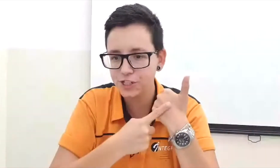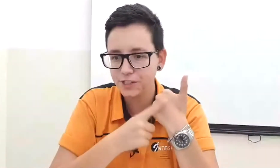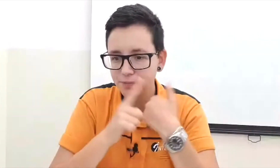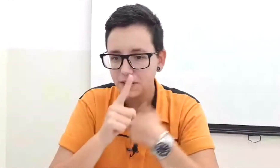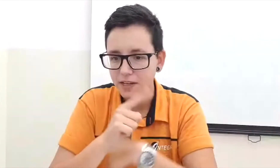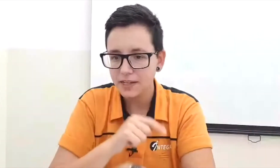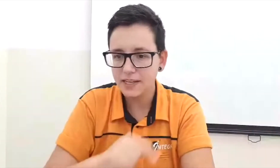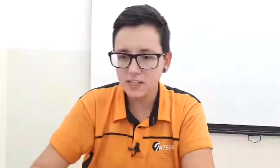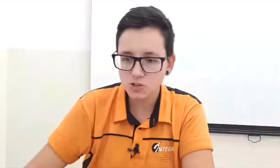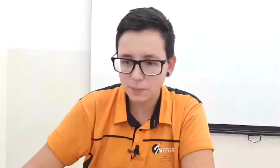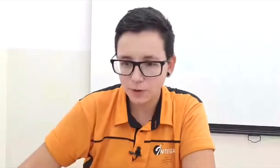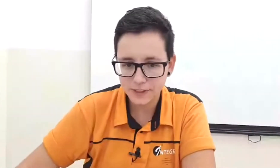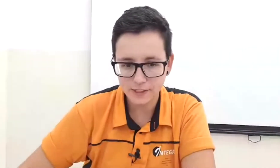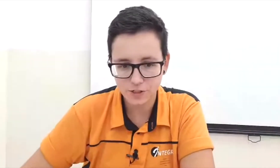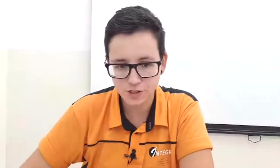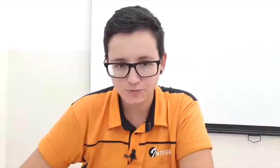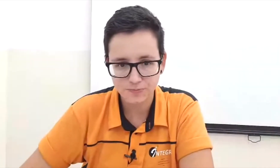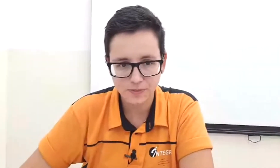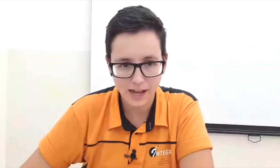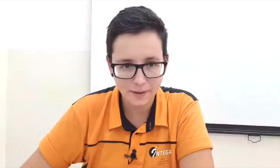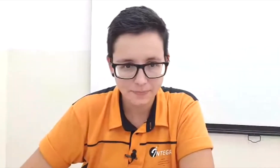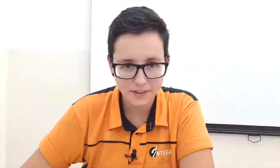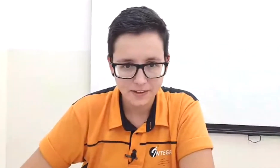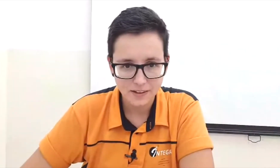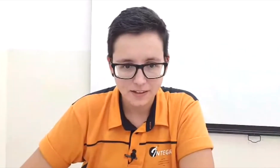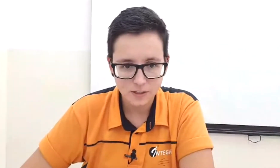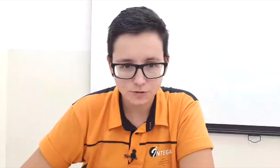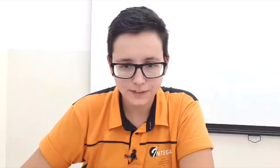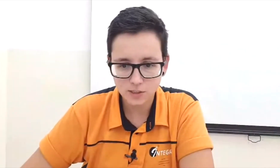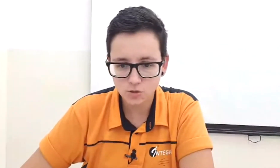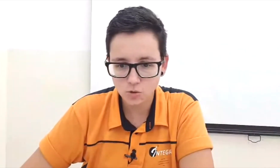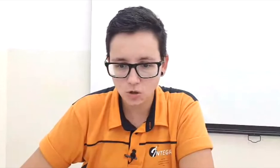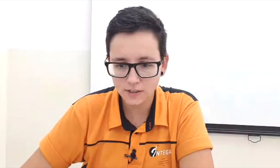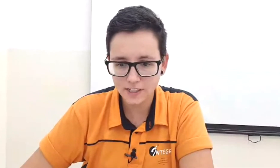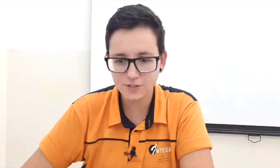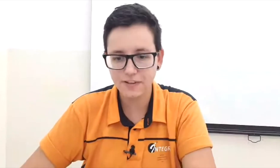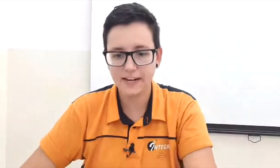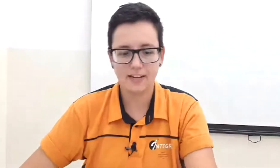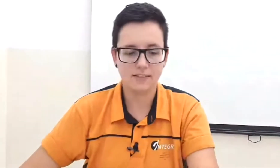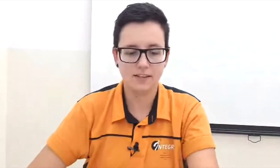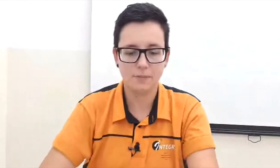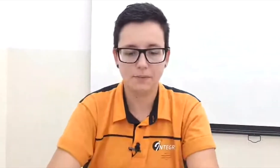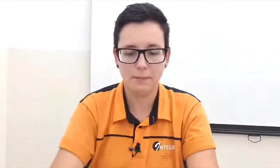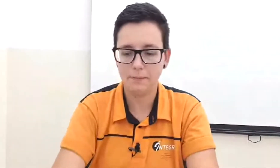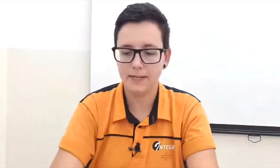curtir, que isso é importante, tá? Isso faz toda a diferença aqui para mim.